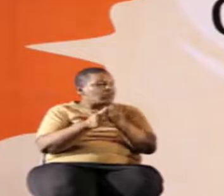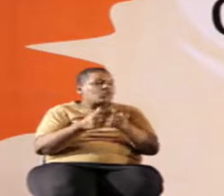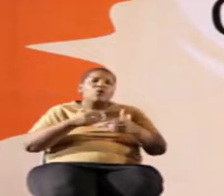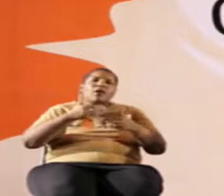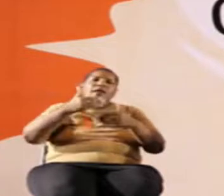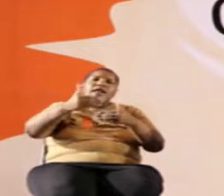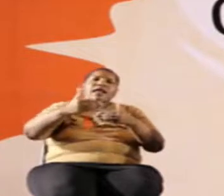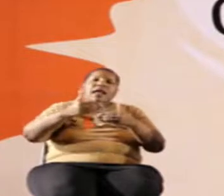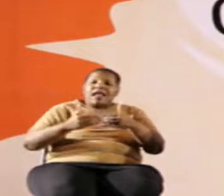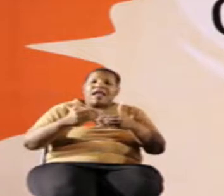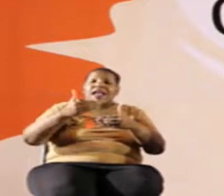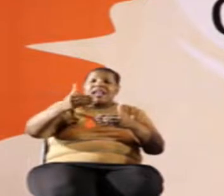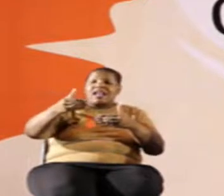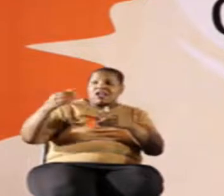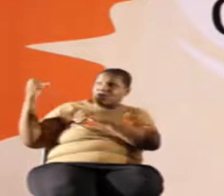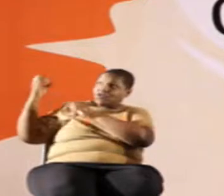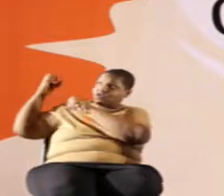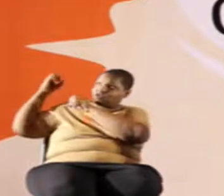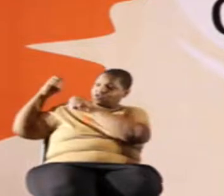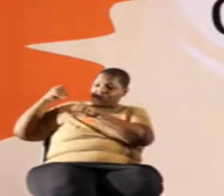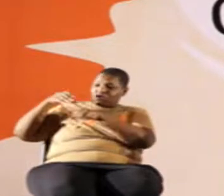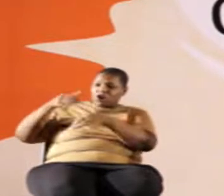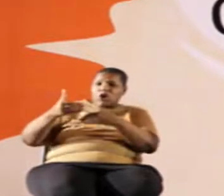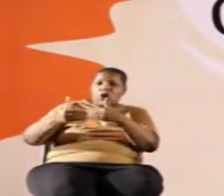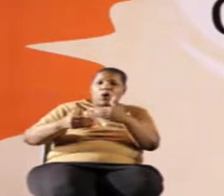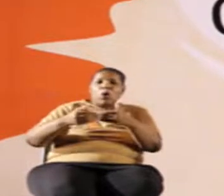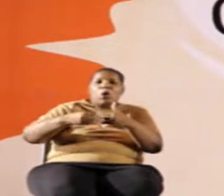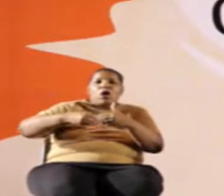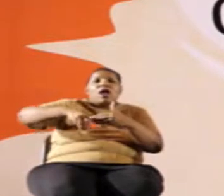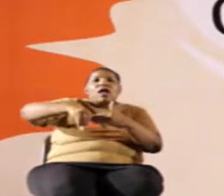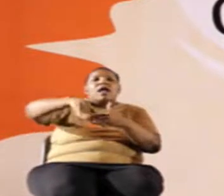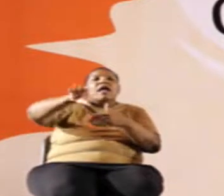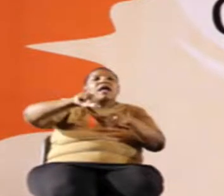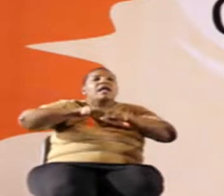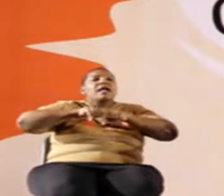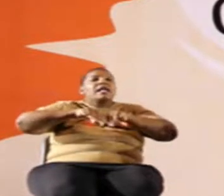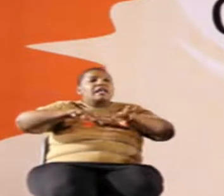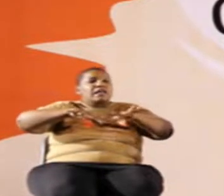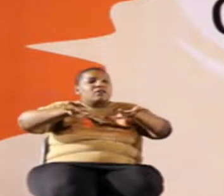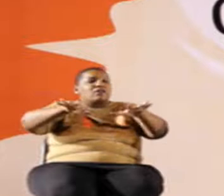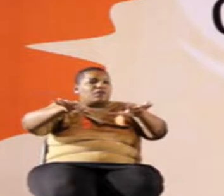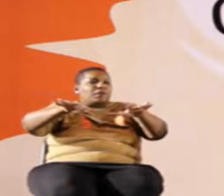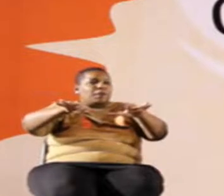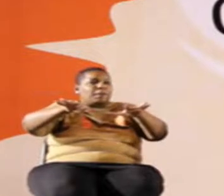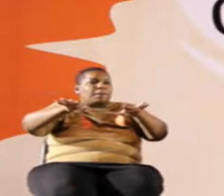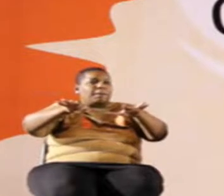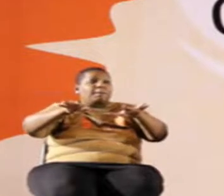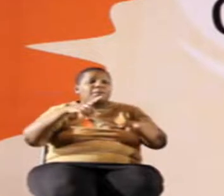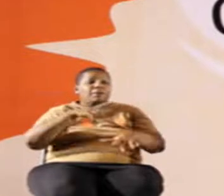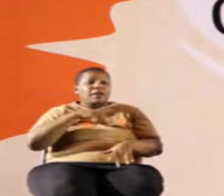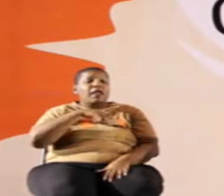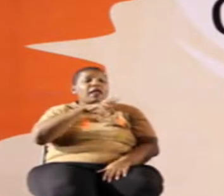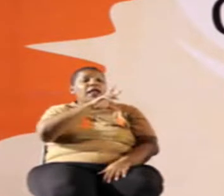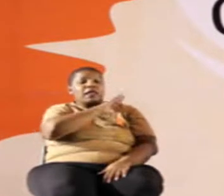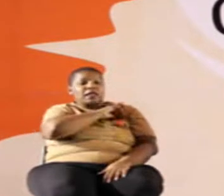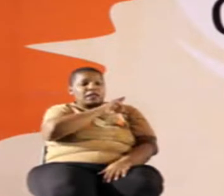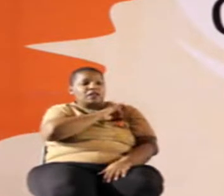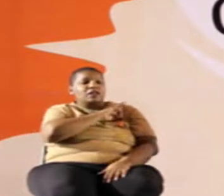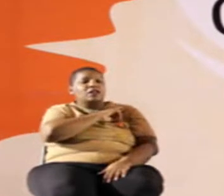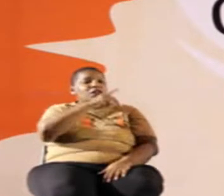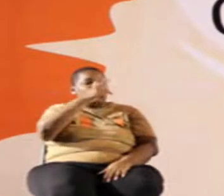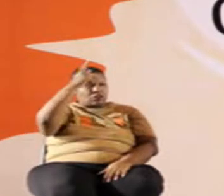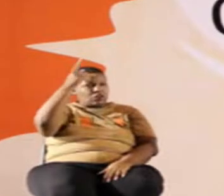adiante aquilo que a gente herdou, aquilo que a gente herdou como tarefa, né? Como responsabilidade, também